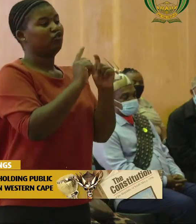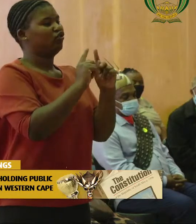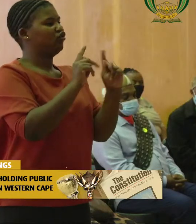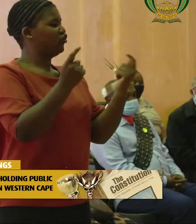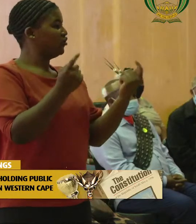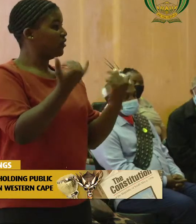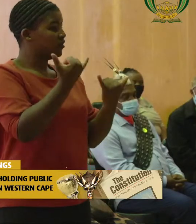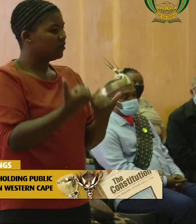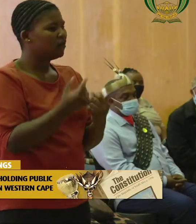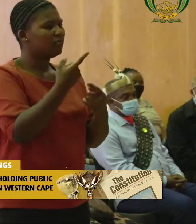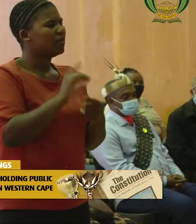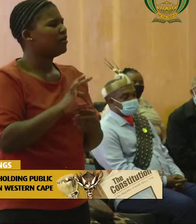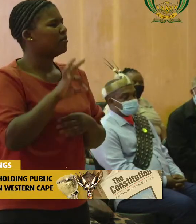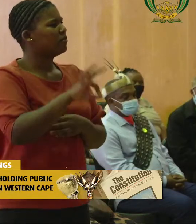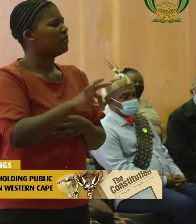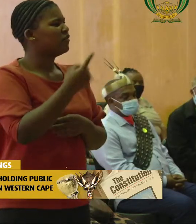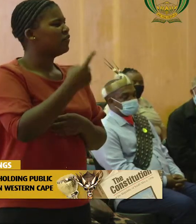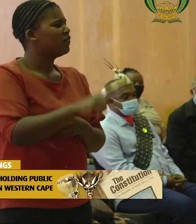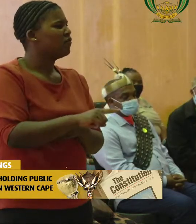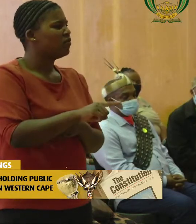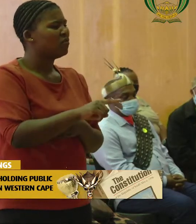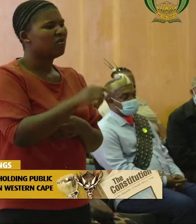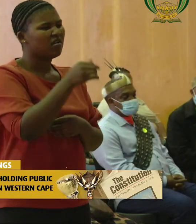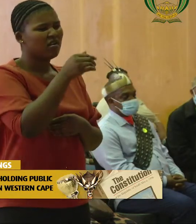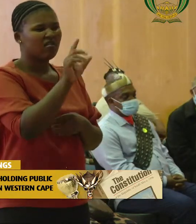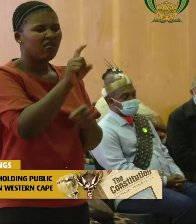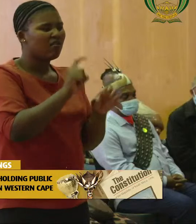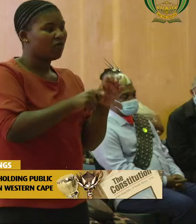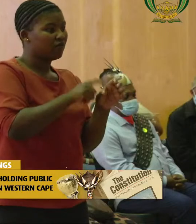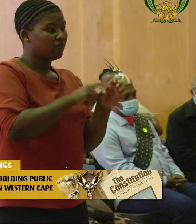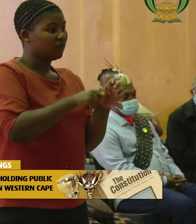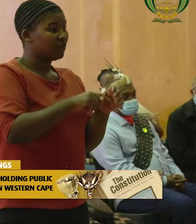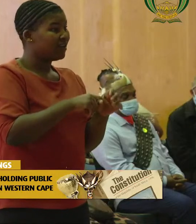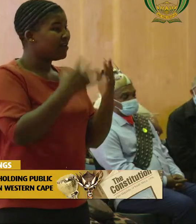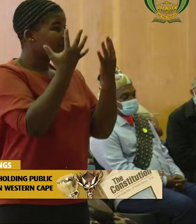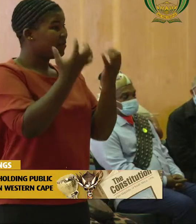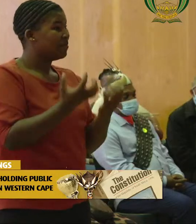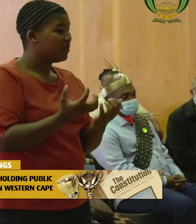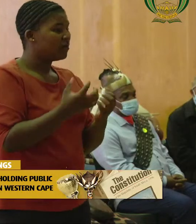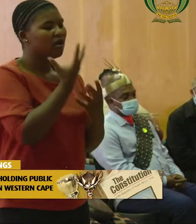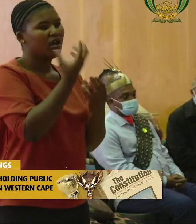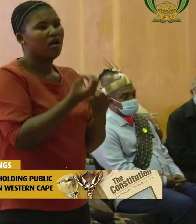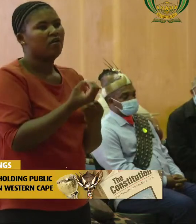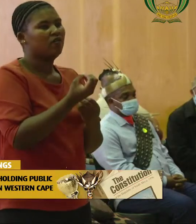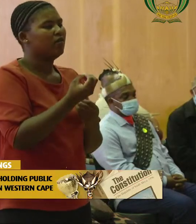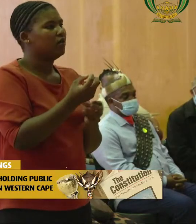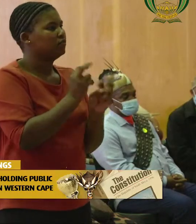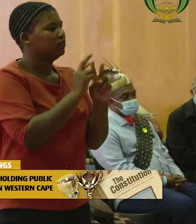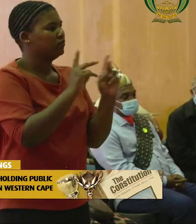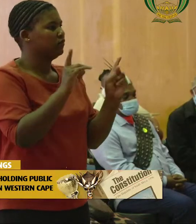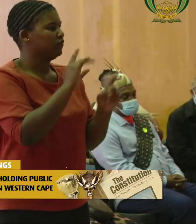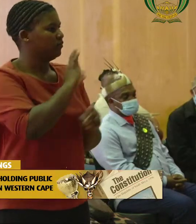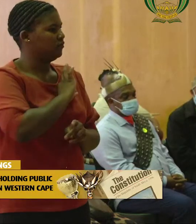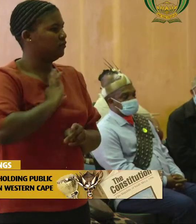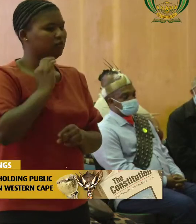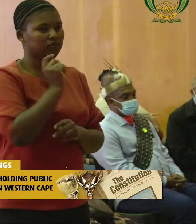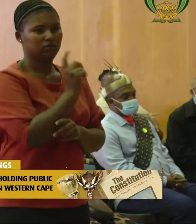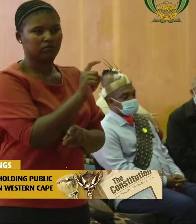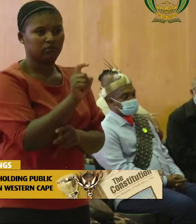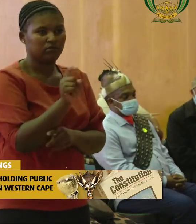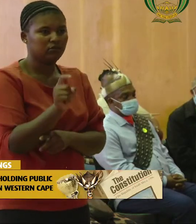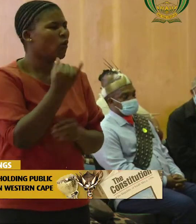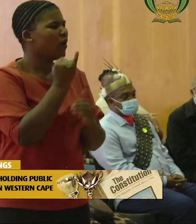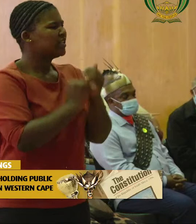iziqu zabo. I-budget ayizukwazi uku-approve sinomasipala abaninzi hang municipalities because of